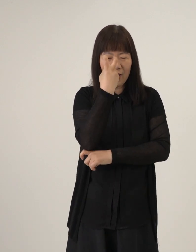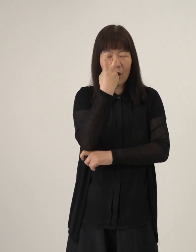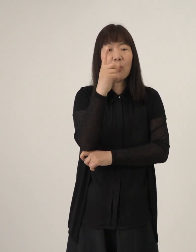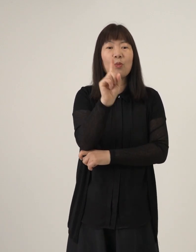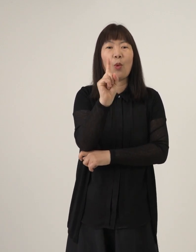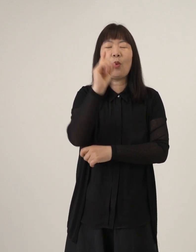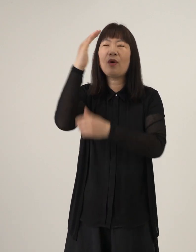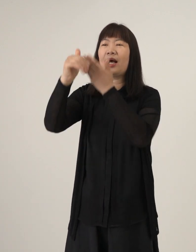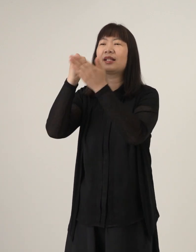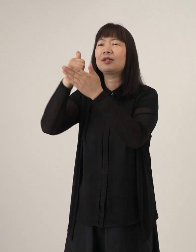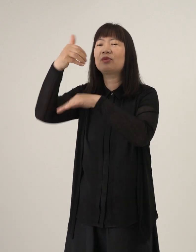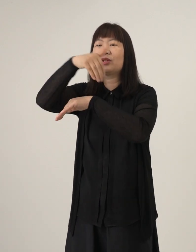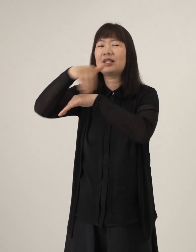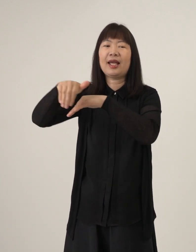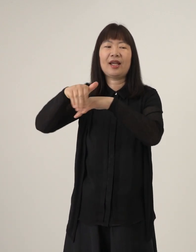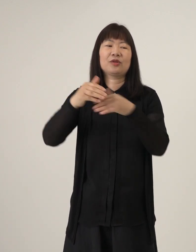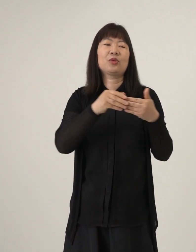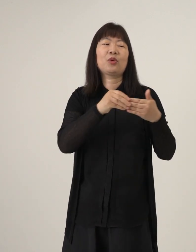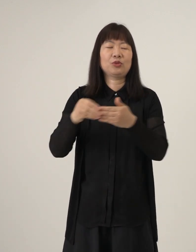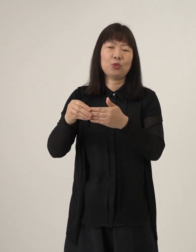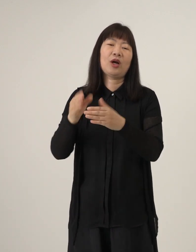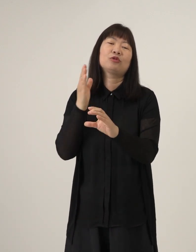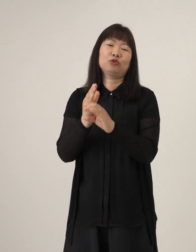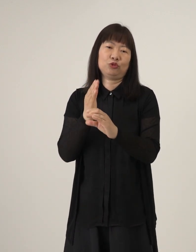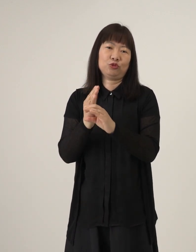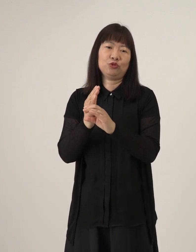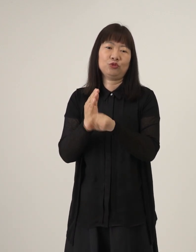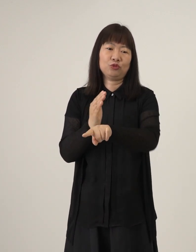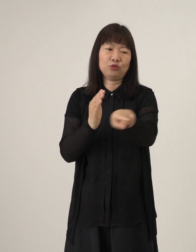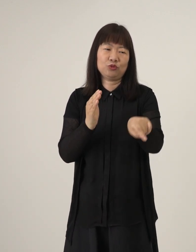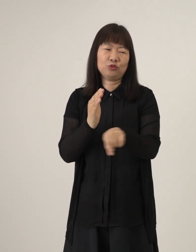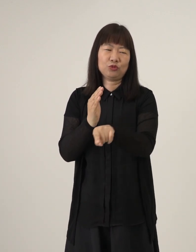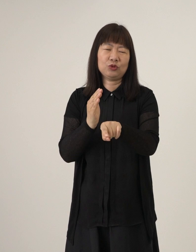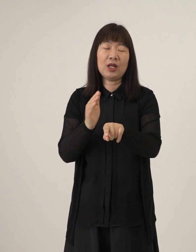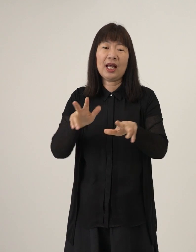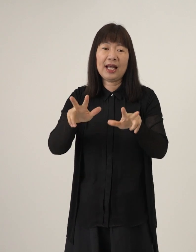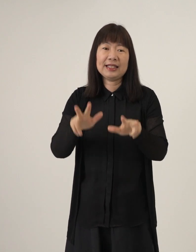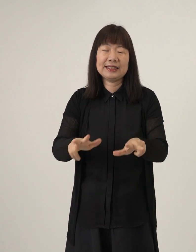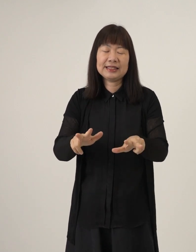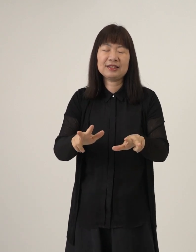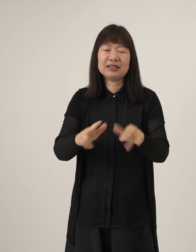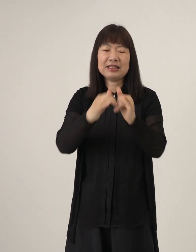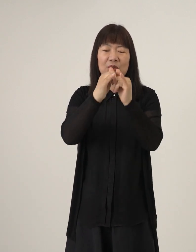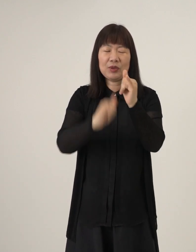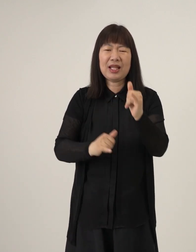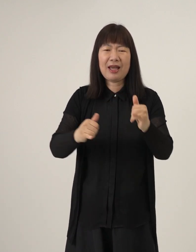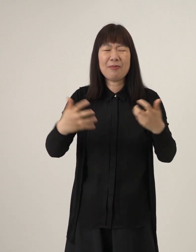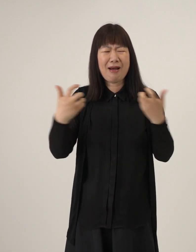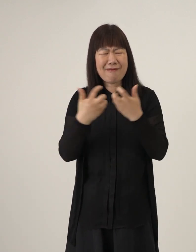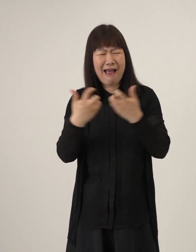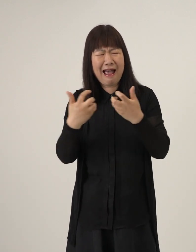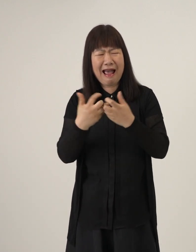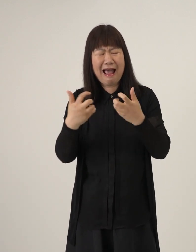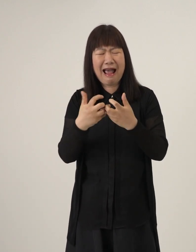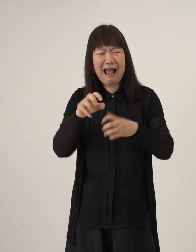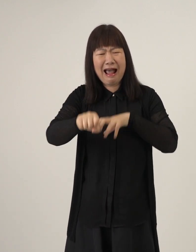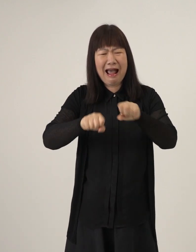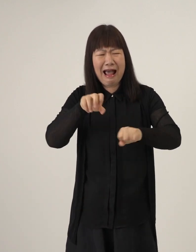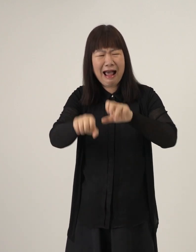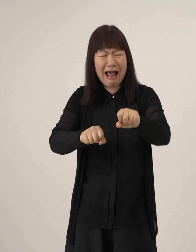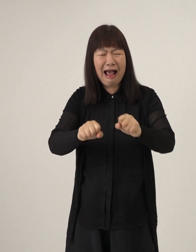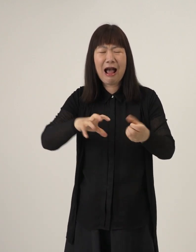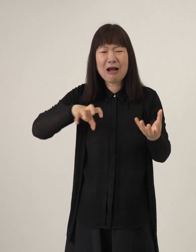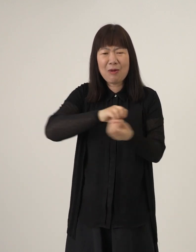계획으로 관통을 해버려요. 그러면서 이 역사의 격동 시기가